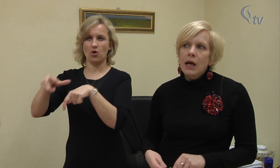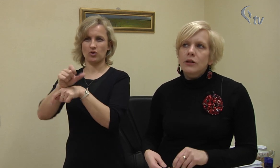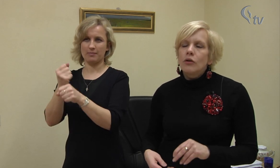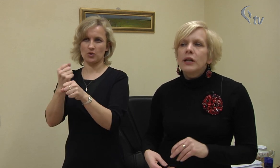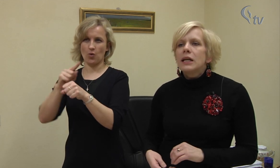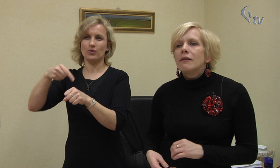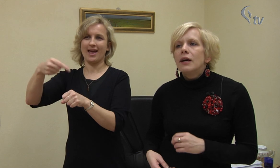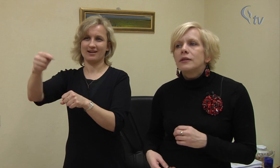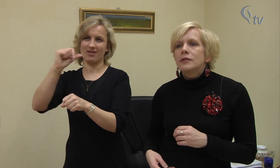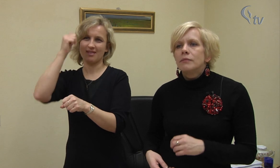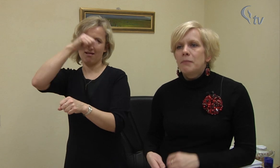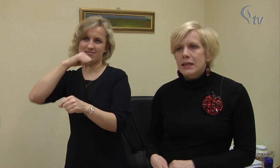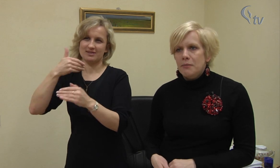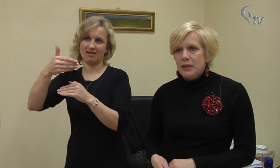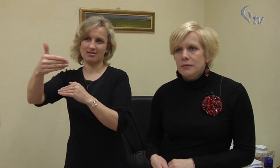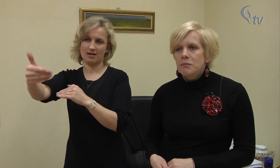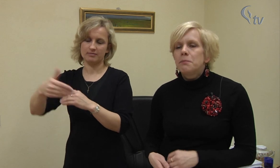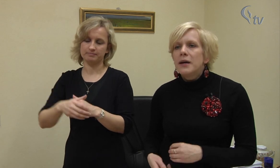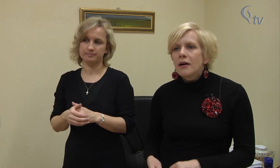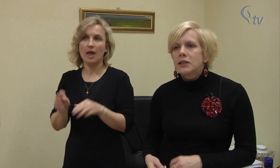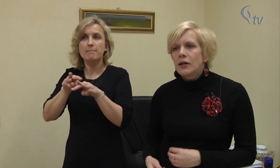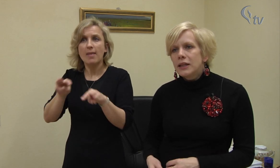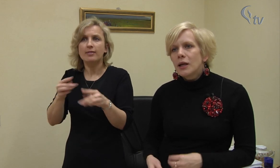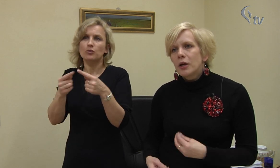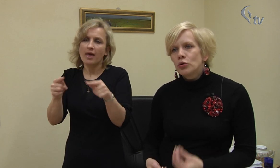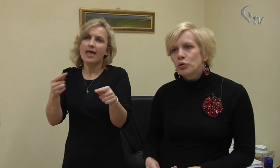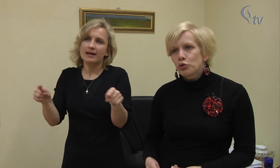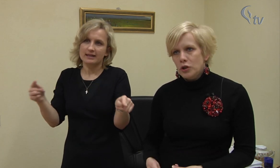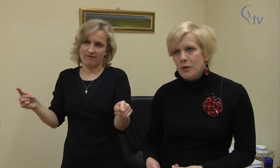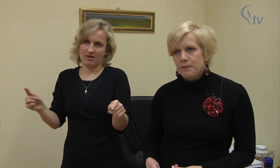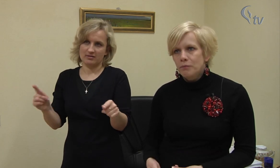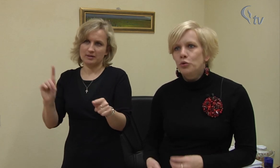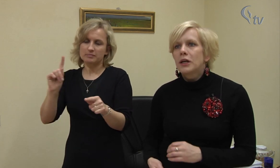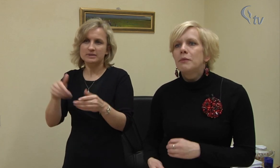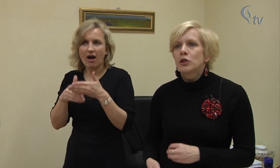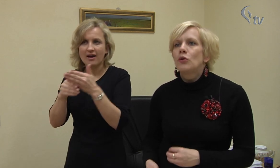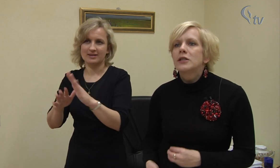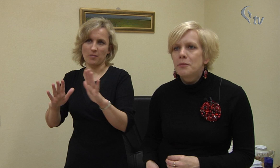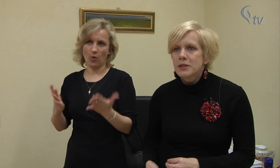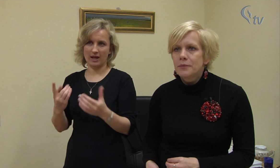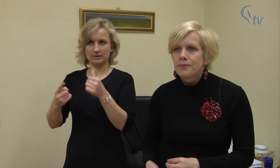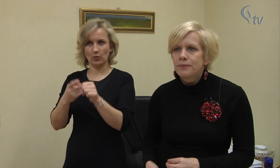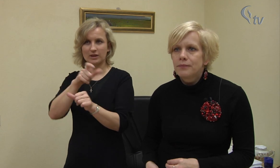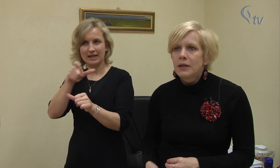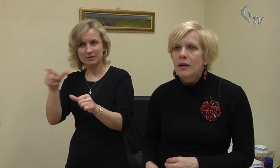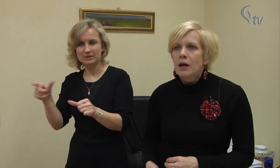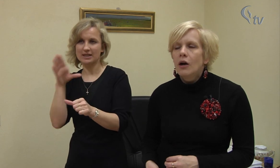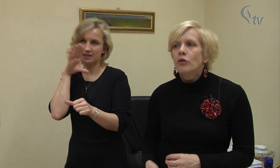Et on erinevaid meetmeid, mis peaksid aitama ja soodustama puudega inimese tööle saamist. On need